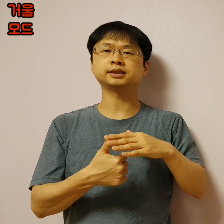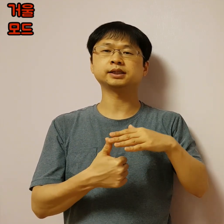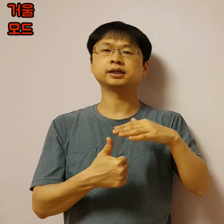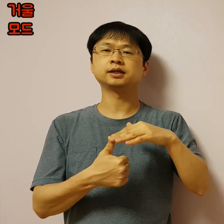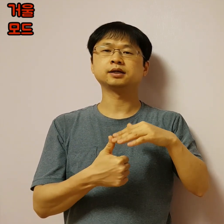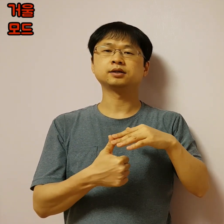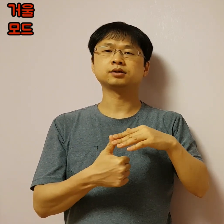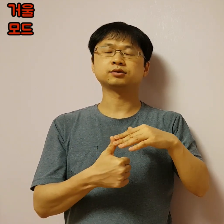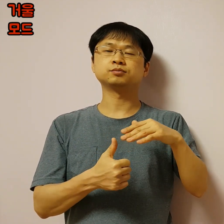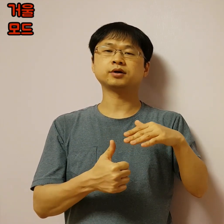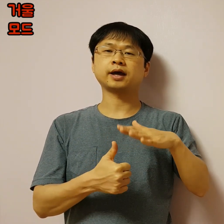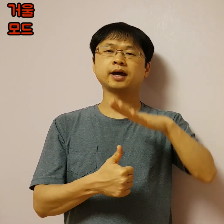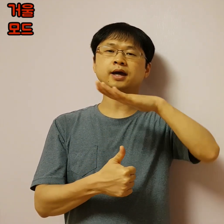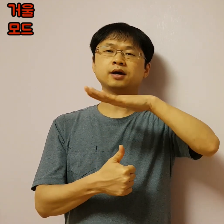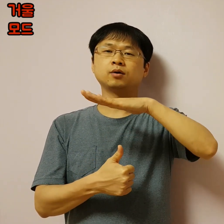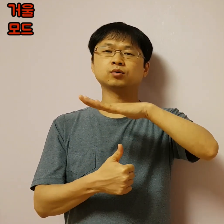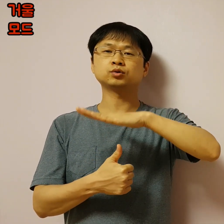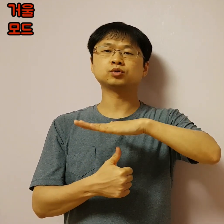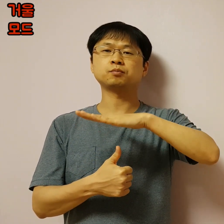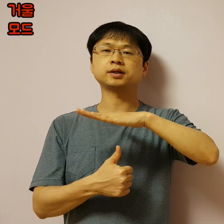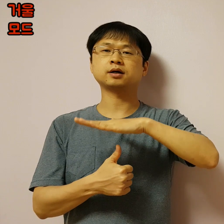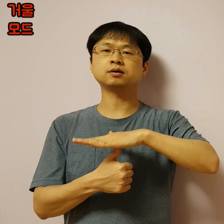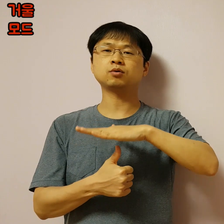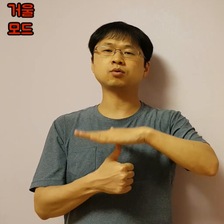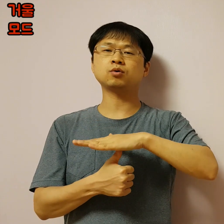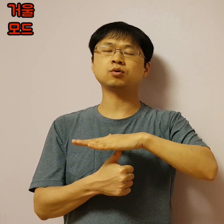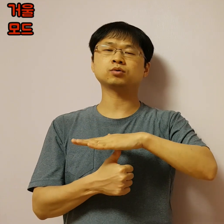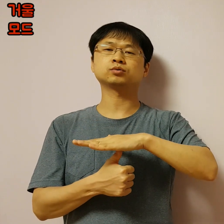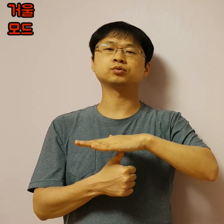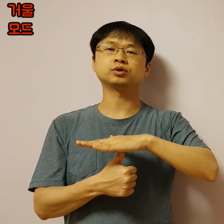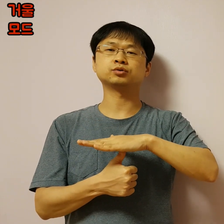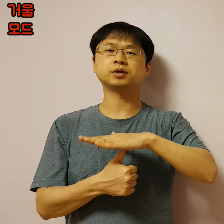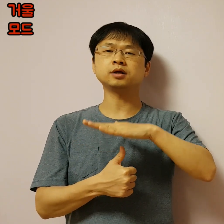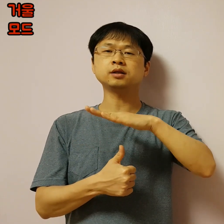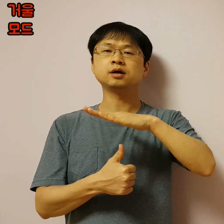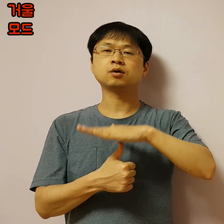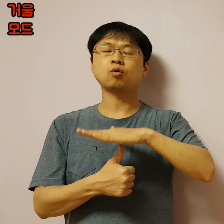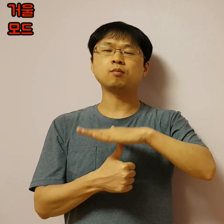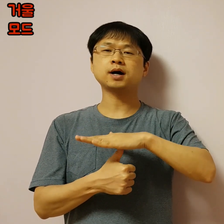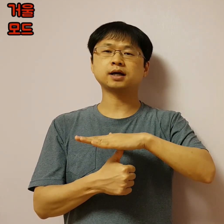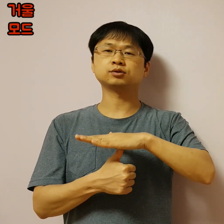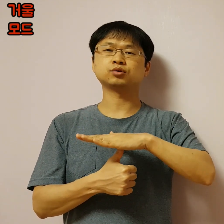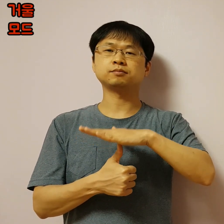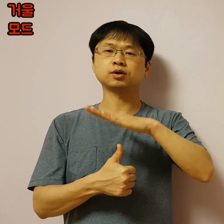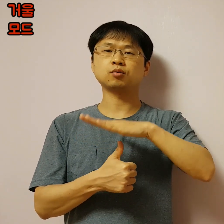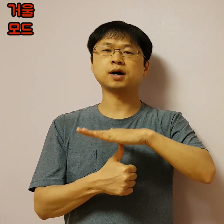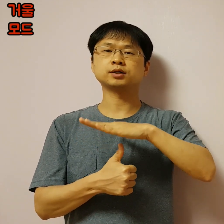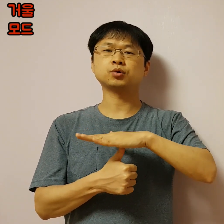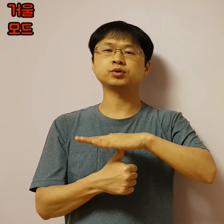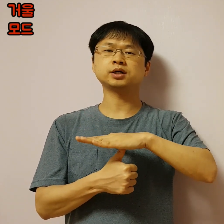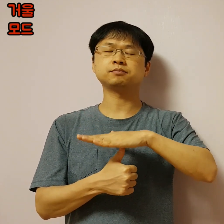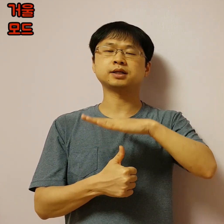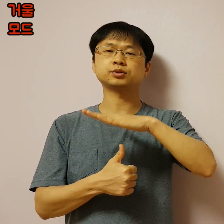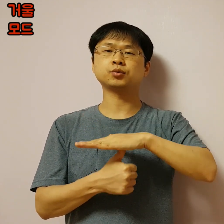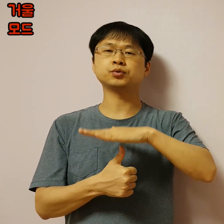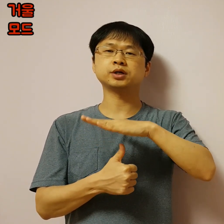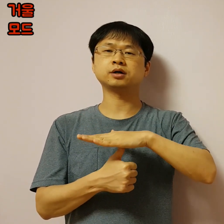엄지 주먹에 오른손 손바닥을 콕콕 두드려주면 꼬마라는 수어입니다. 꼬마, 소년입니다.